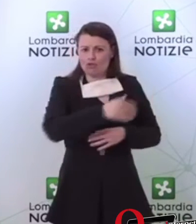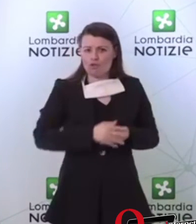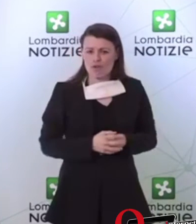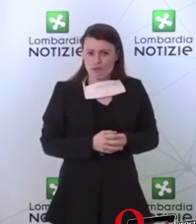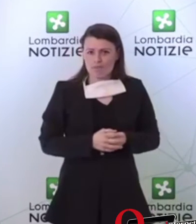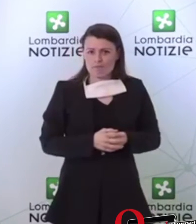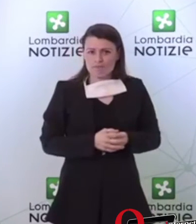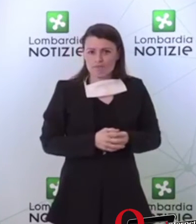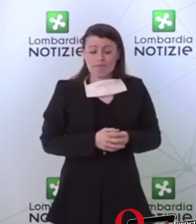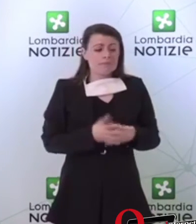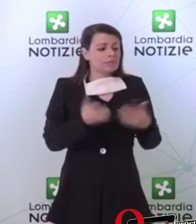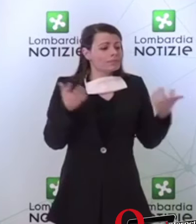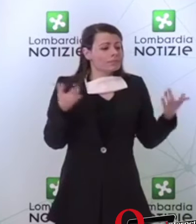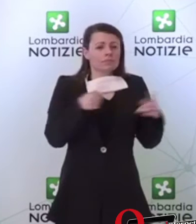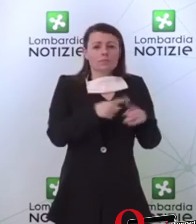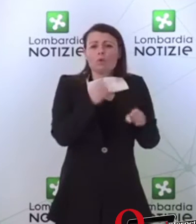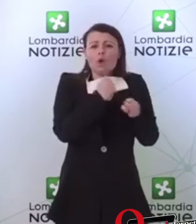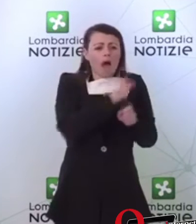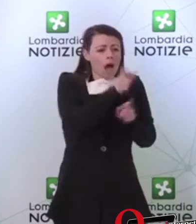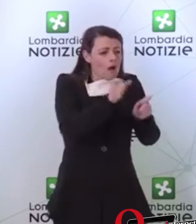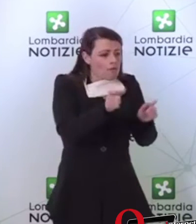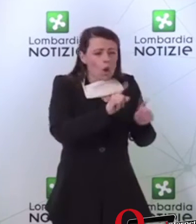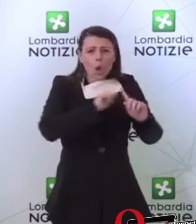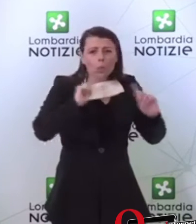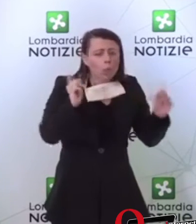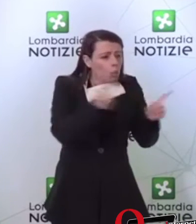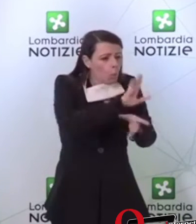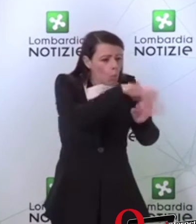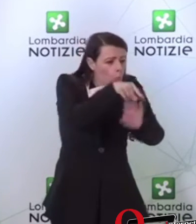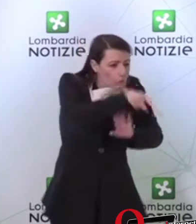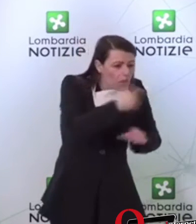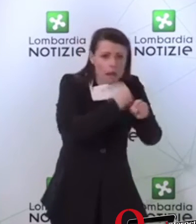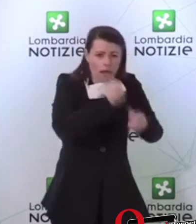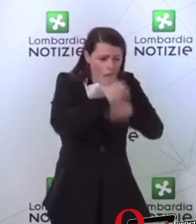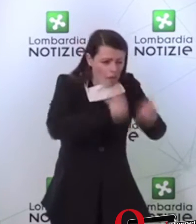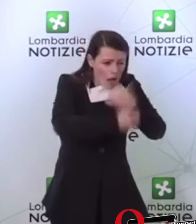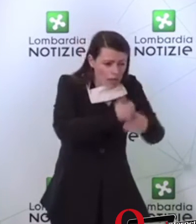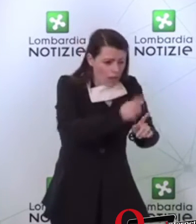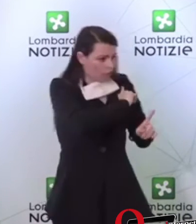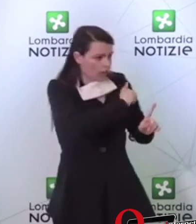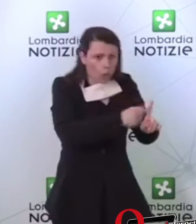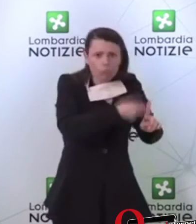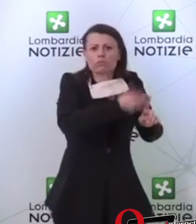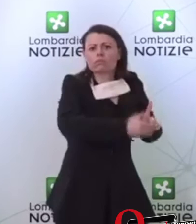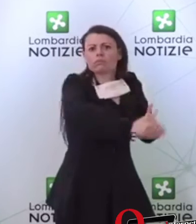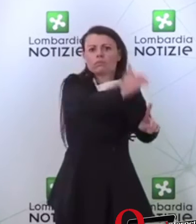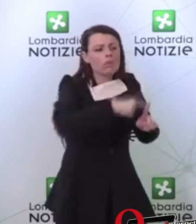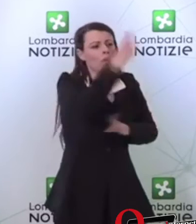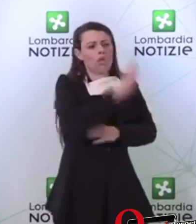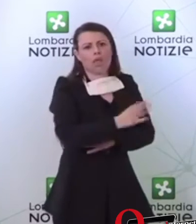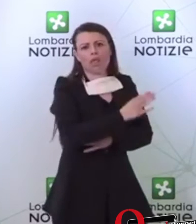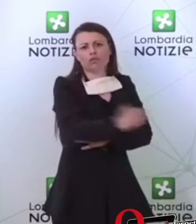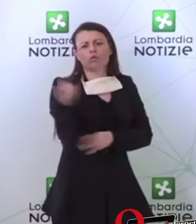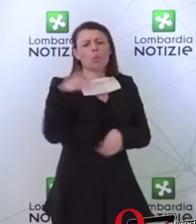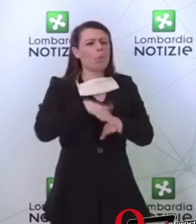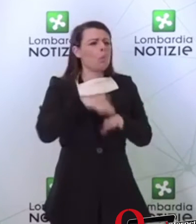tutti coloro che ci hanno lavorato e che ci stanno ancora lavorando, e ha usato delle parole molto belle,